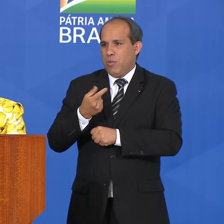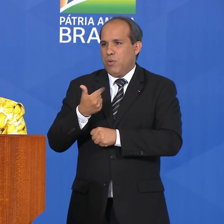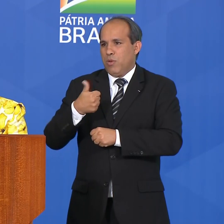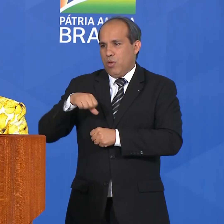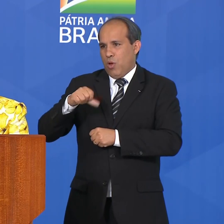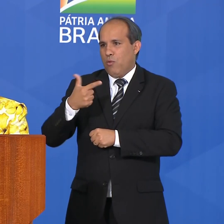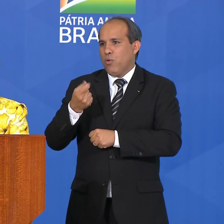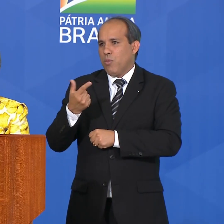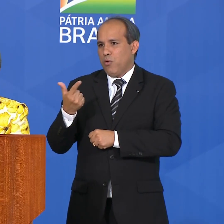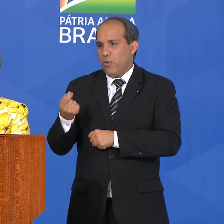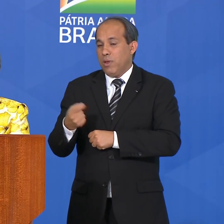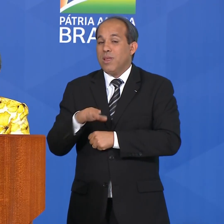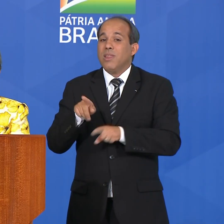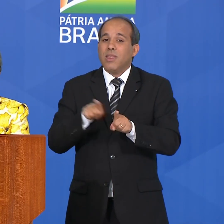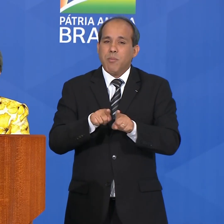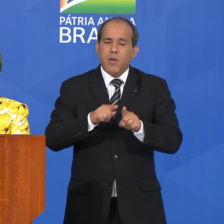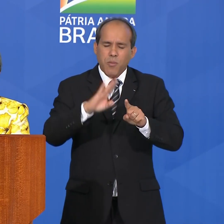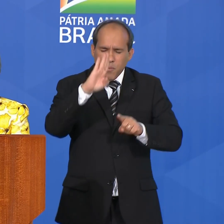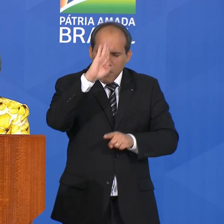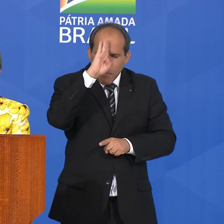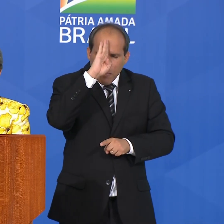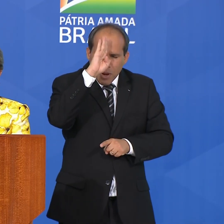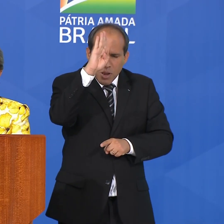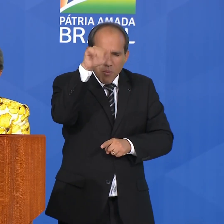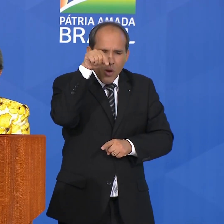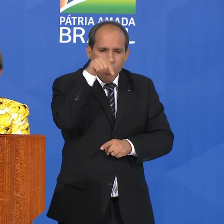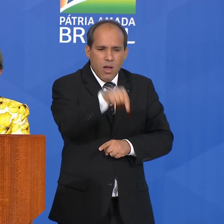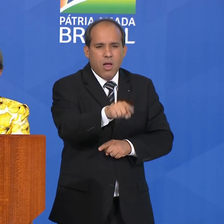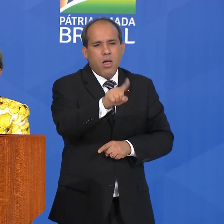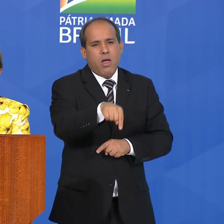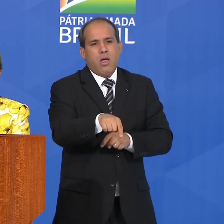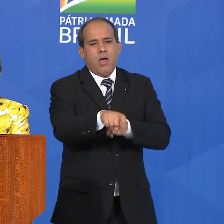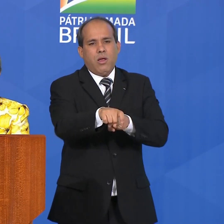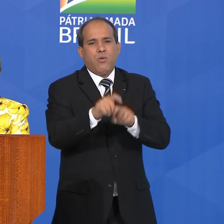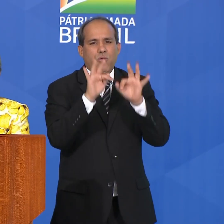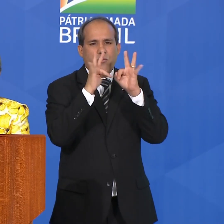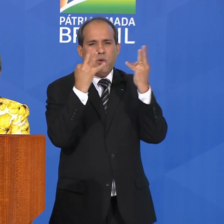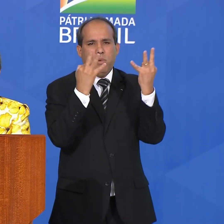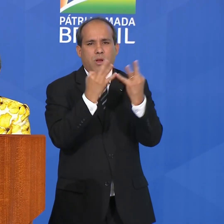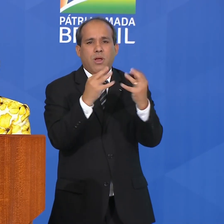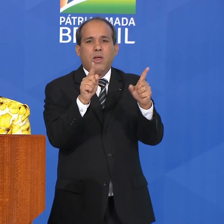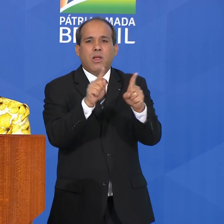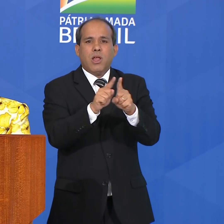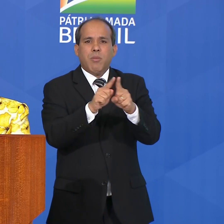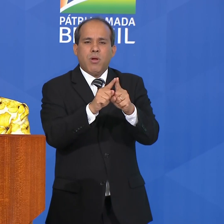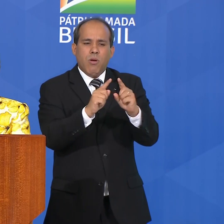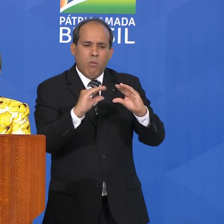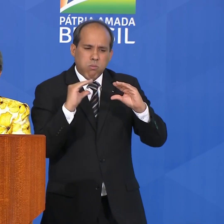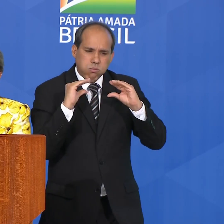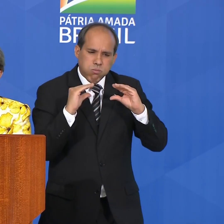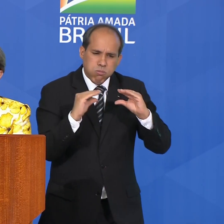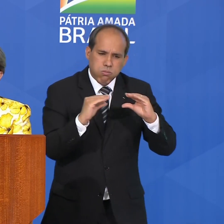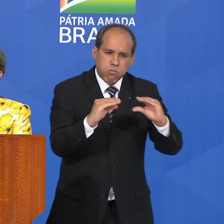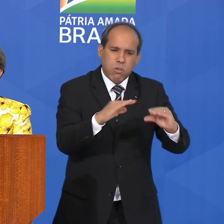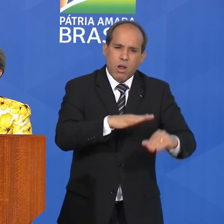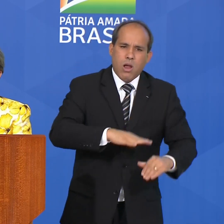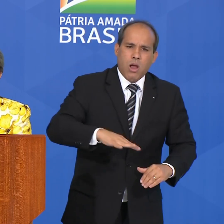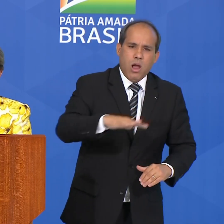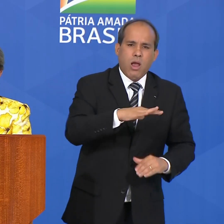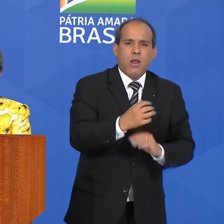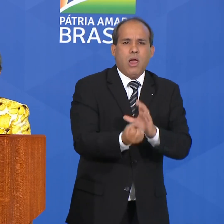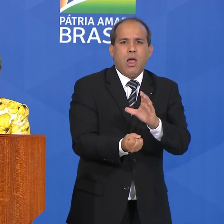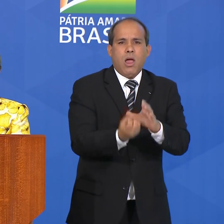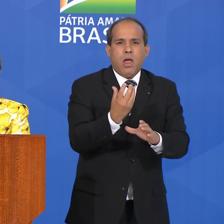nós priorizamos Agricultura Familiar e os investimentos em especial na